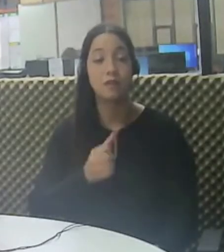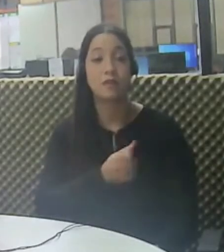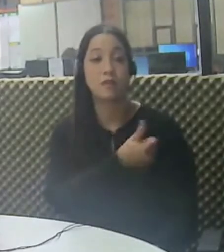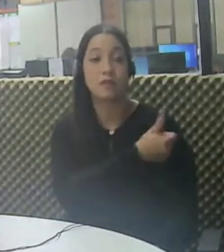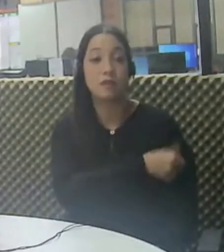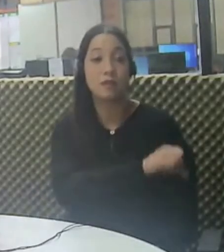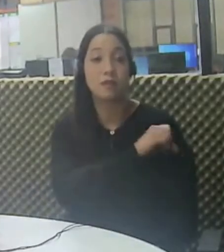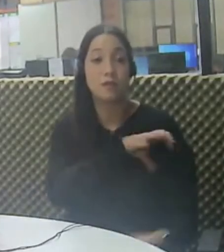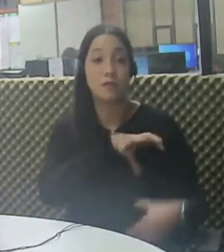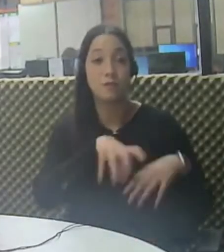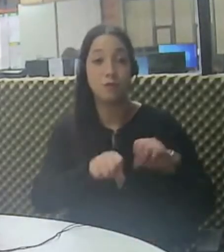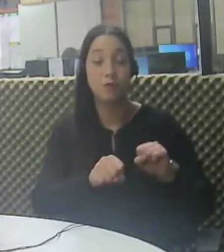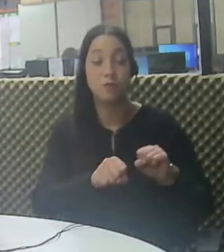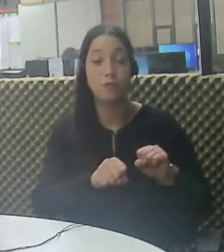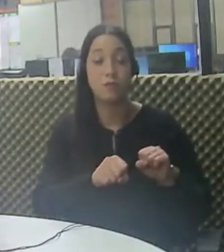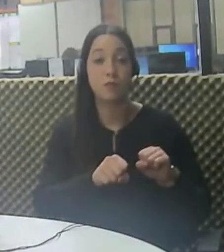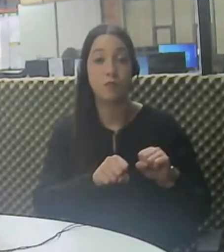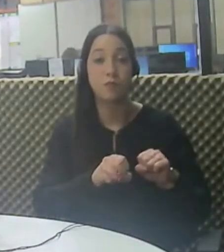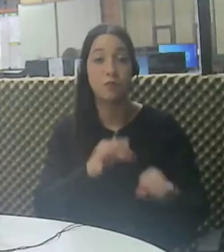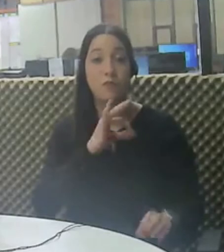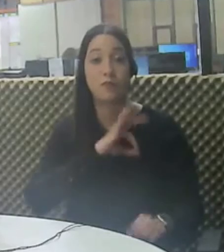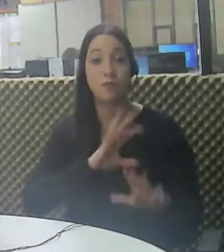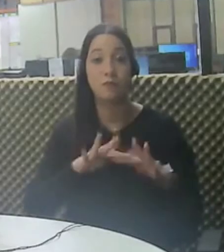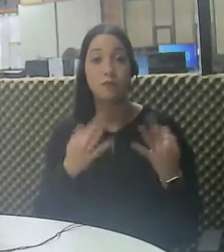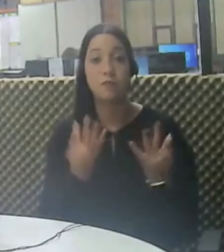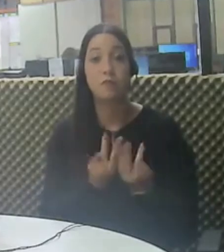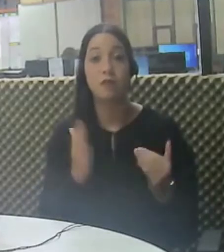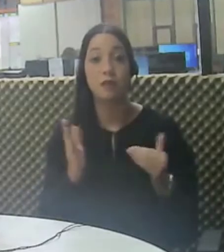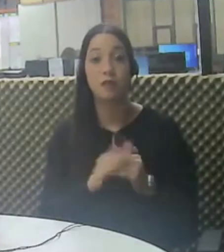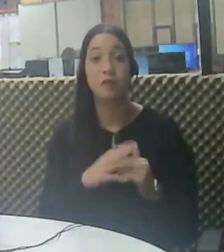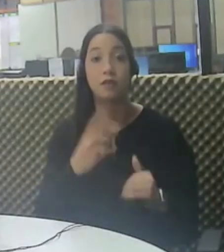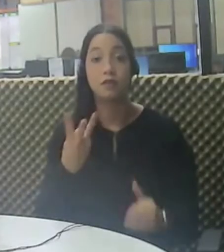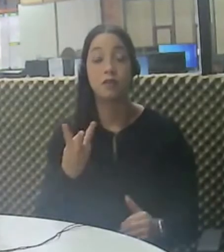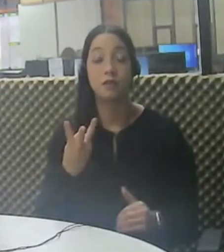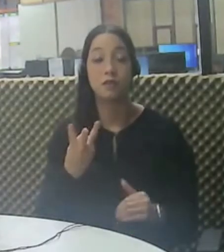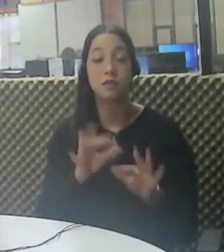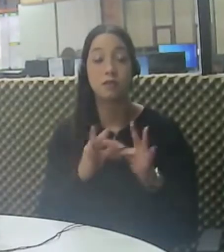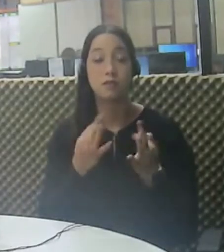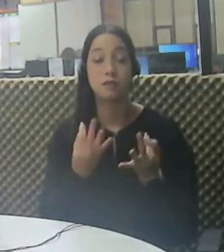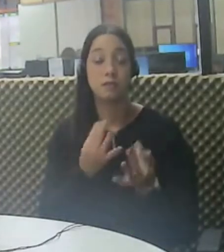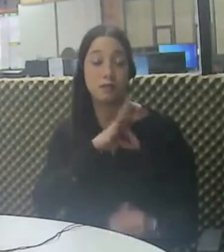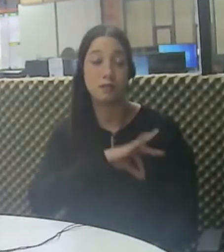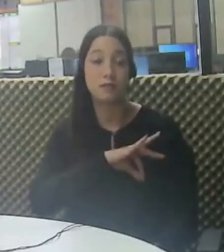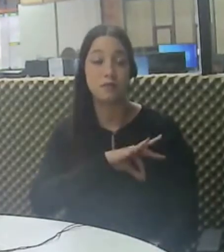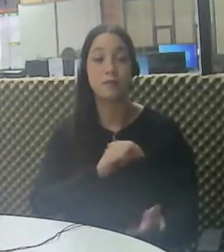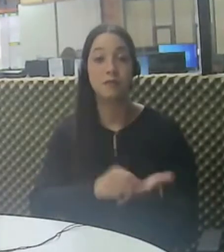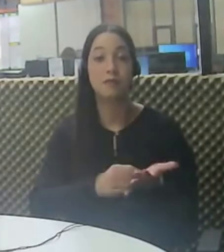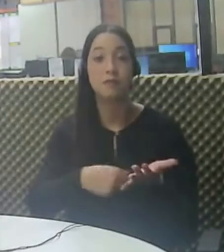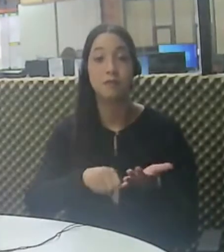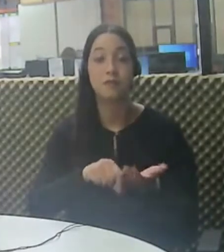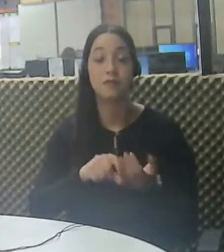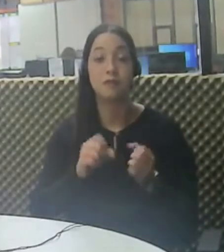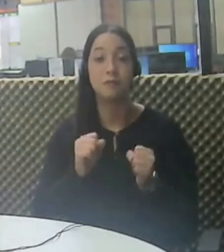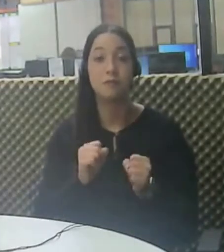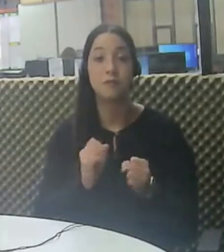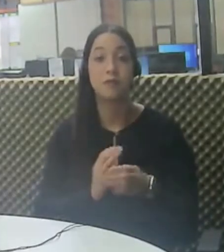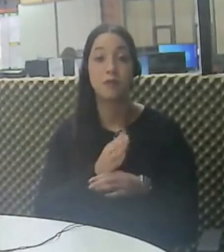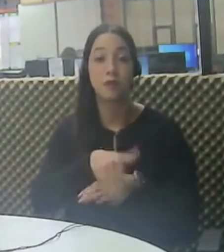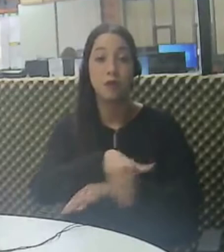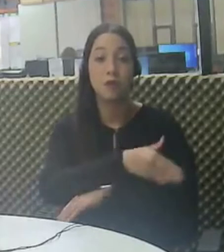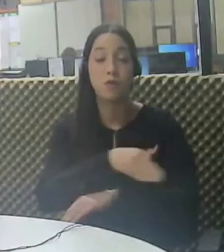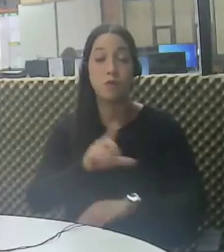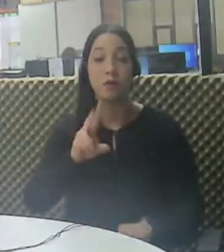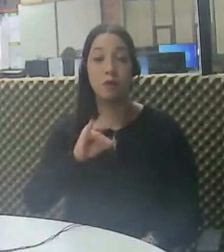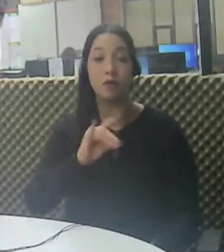fundamental completo e renda familiar de até 3 salários mínimos. As inscrições podem ser realizadas na rua